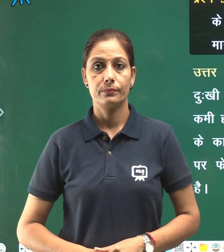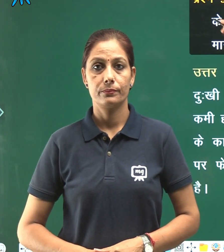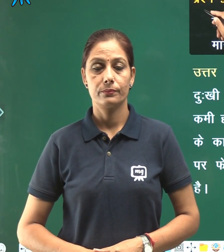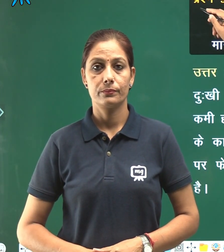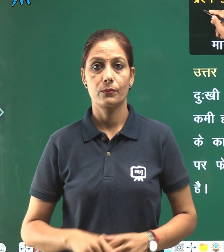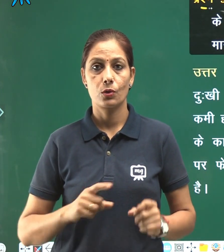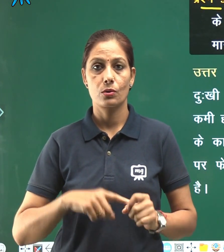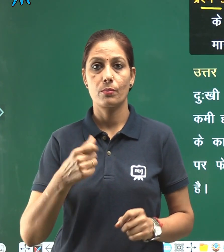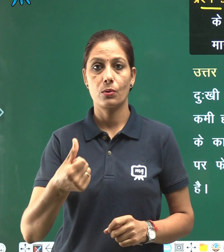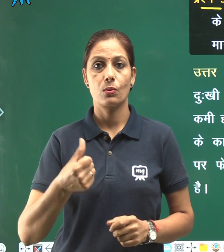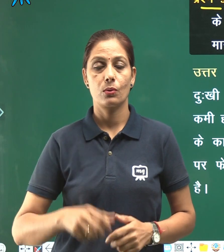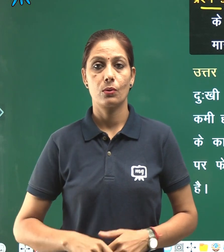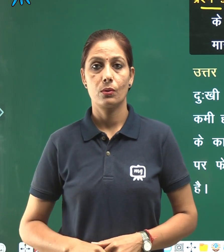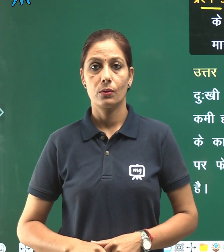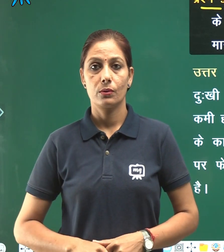प्रश्न 9,